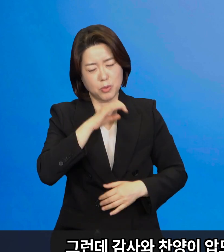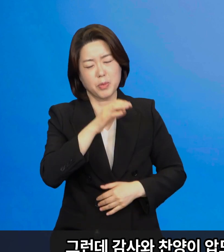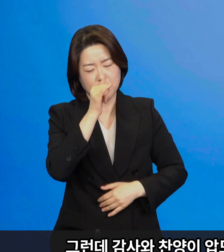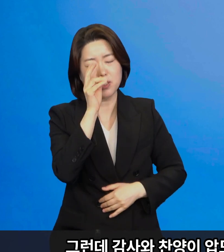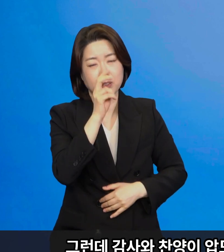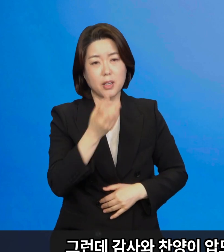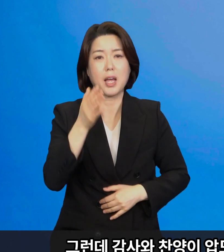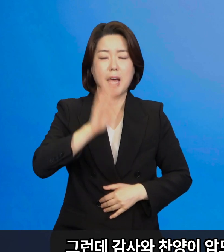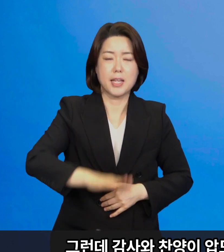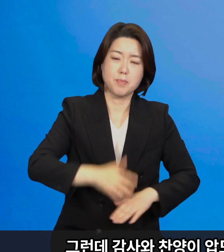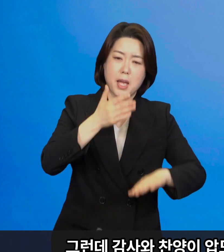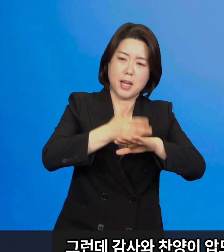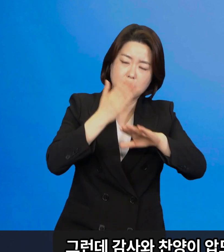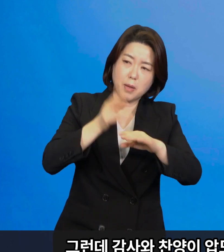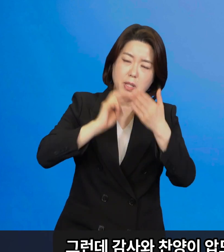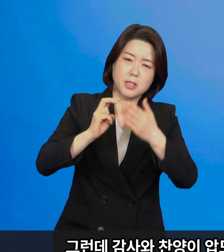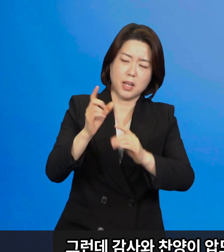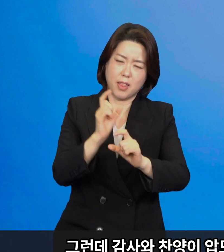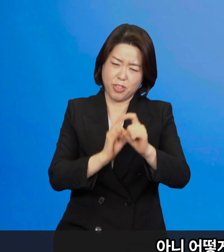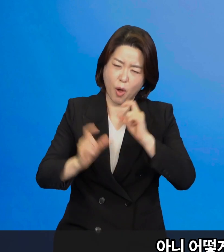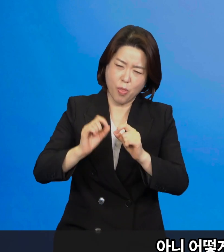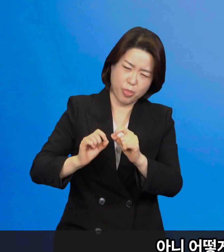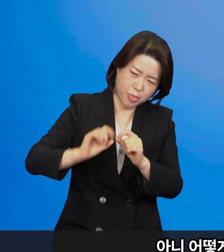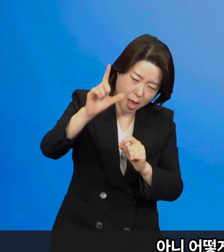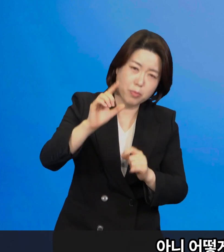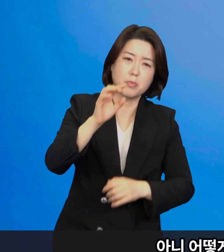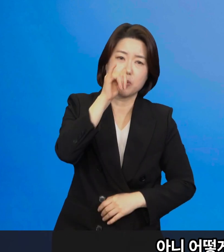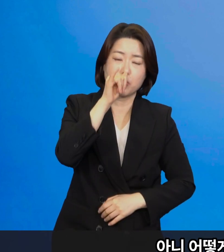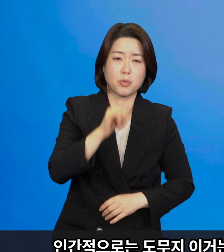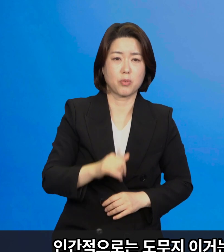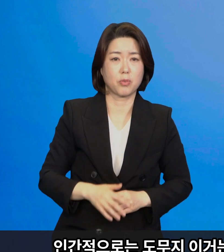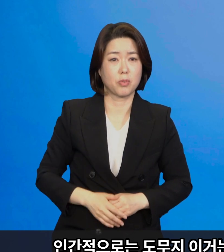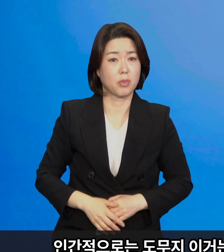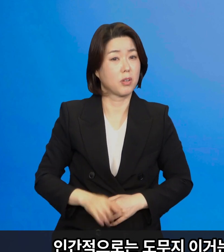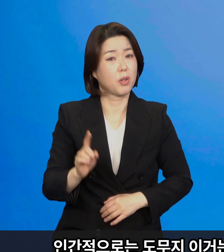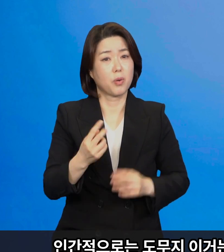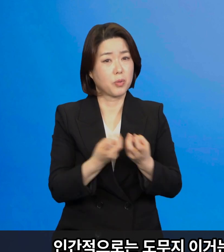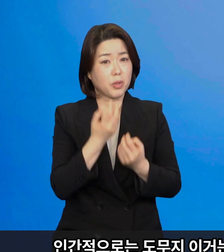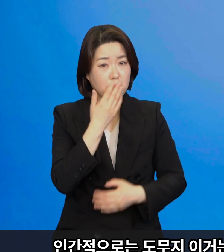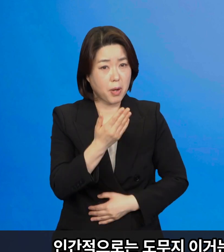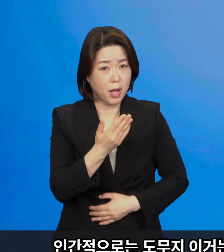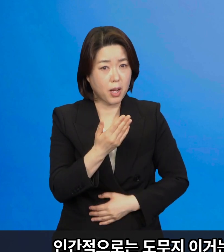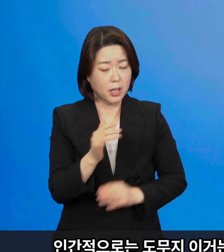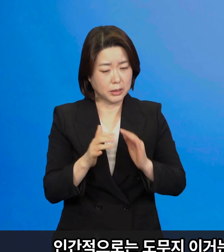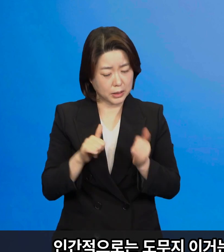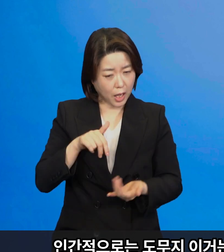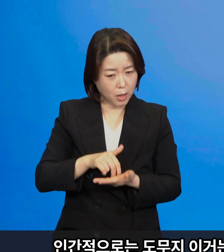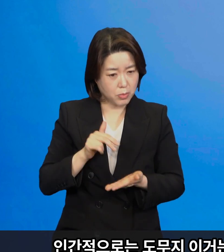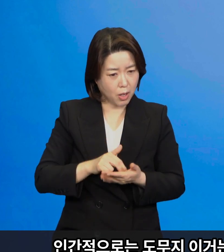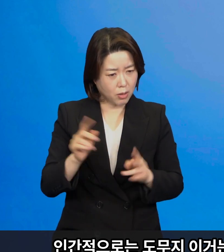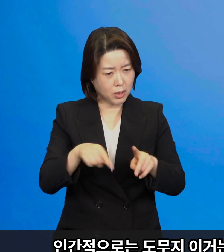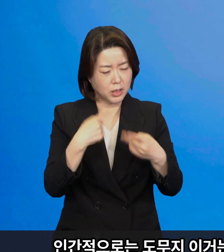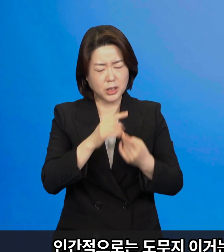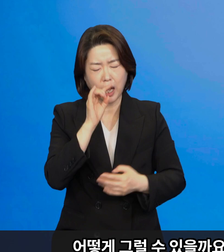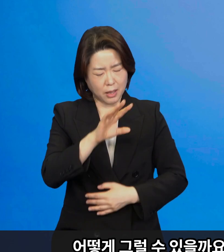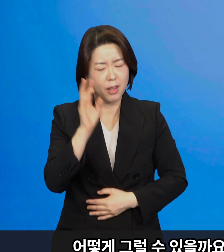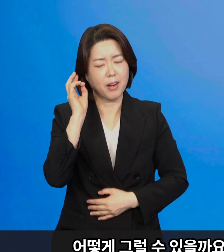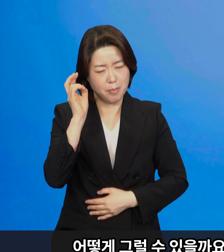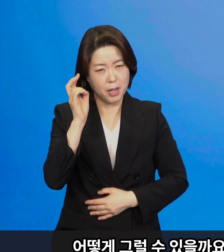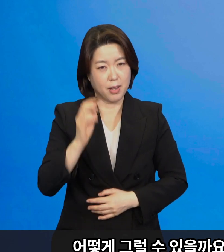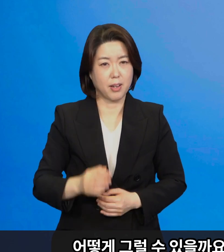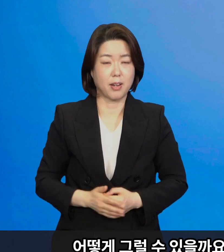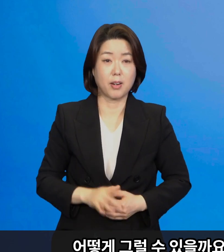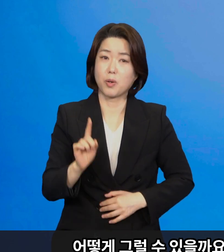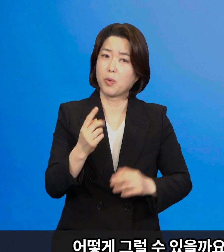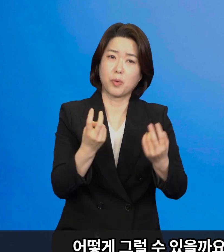찬양이 압도적으로 훨씬 더 많은 것이죠. 아니, 어떻게 그럴 수 있죠? 인간적으로는 도무지 이거는 이해가 되지 않는 부분이에요. 어떻게